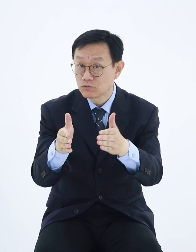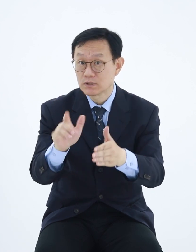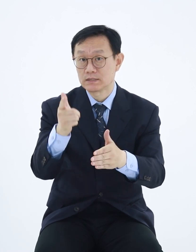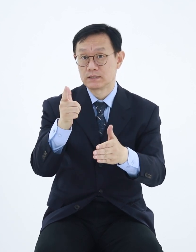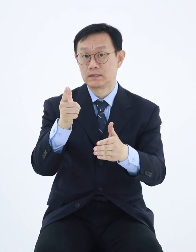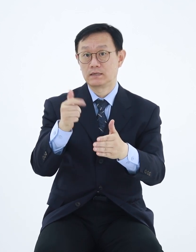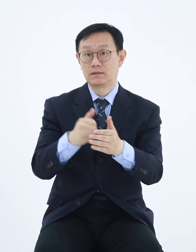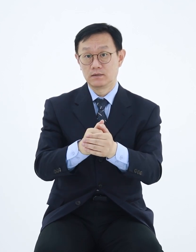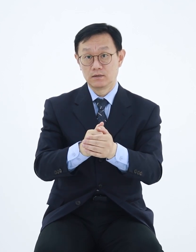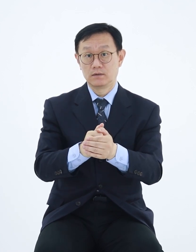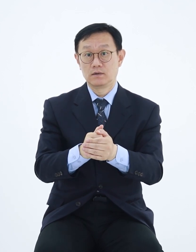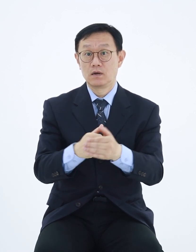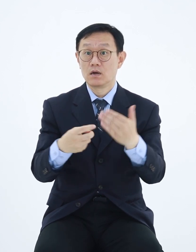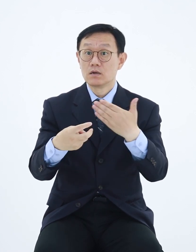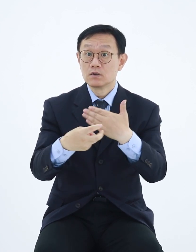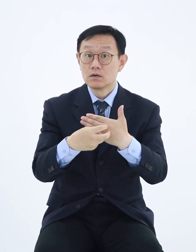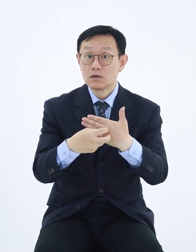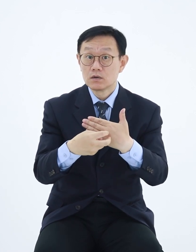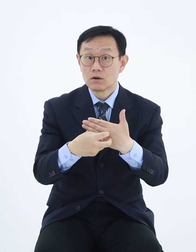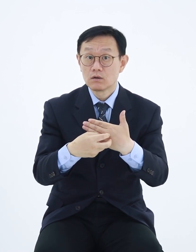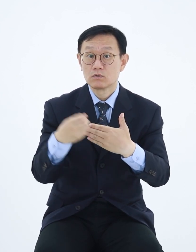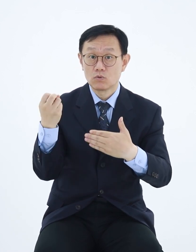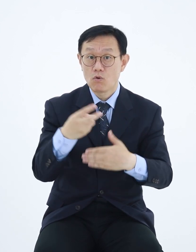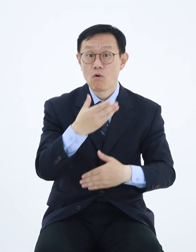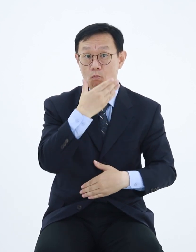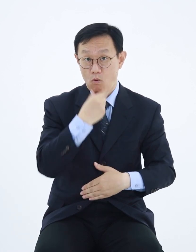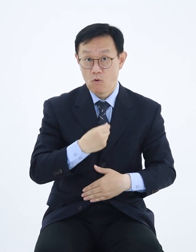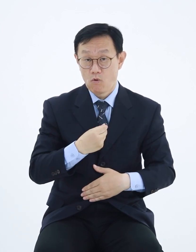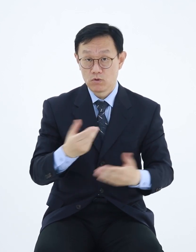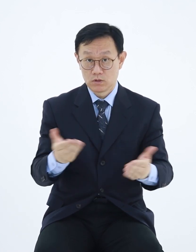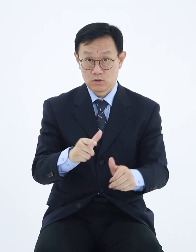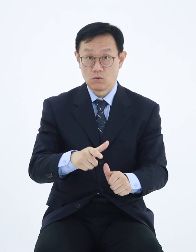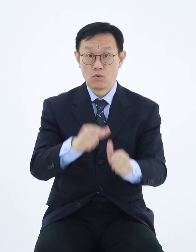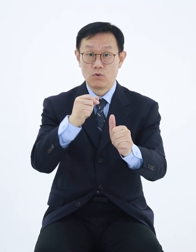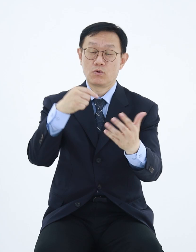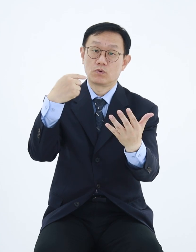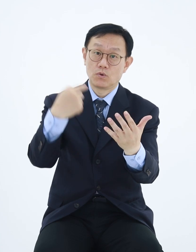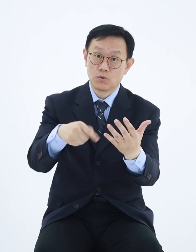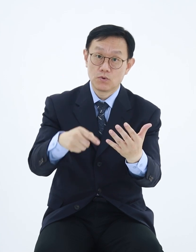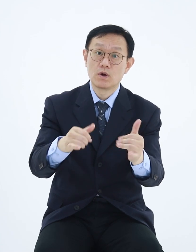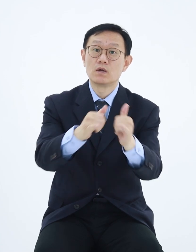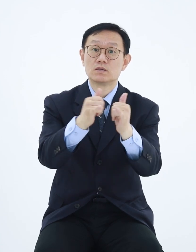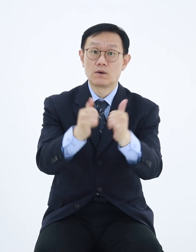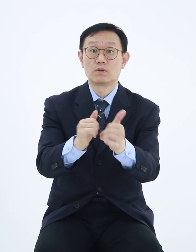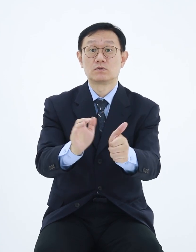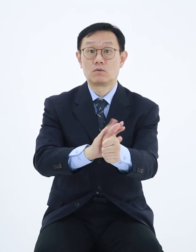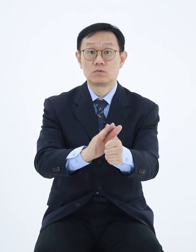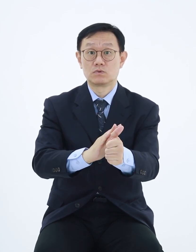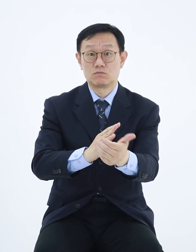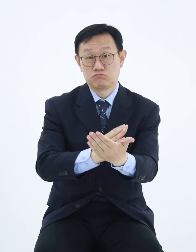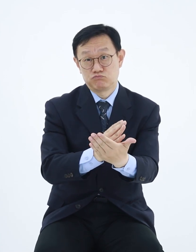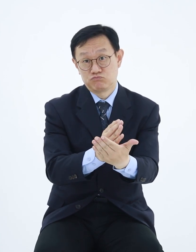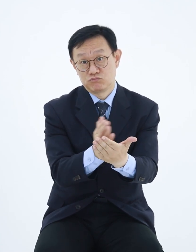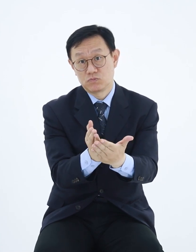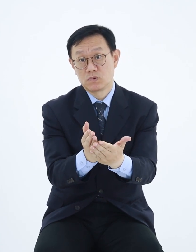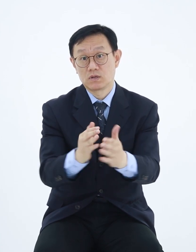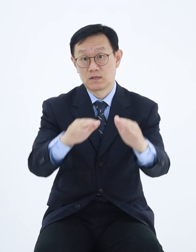당사국은 의료적 차원을 넘어 보건, 고용, 교육, 사회 서비스 분야 등에서 종합적인